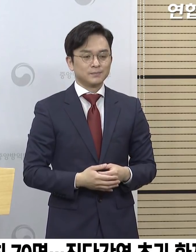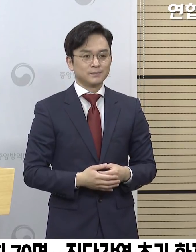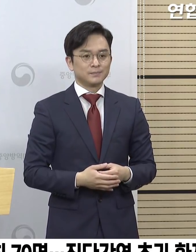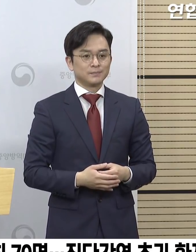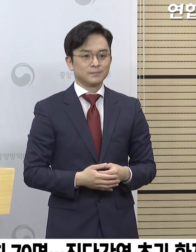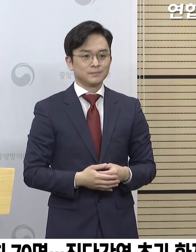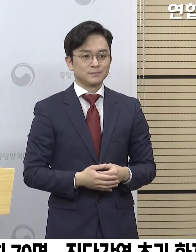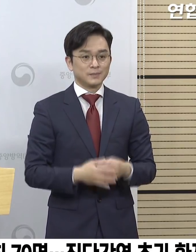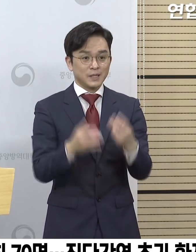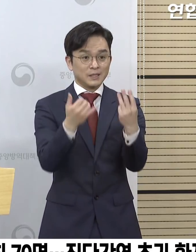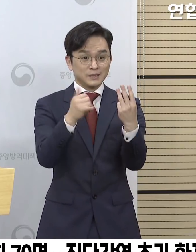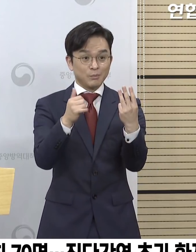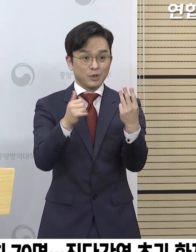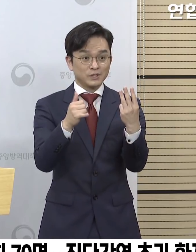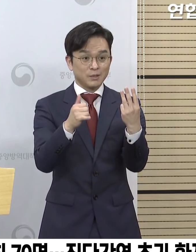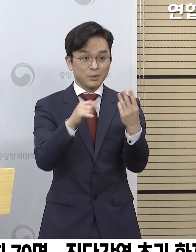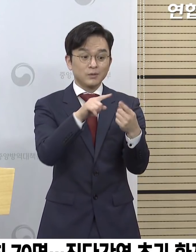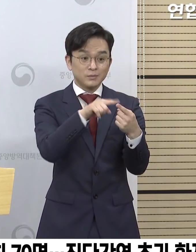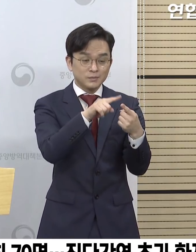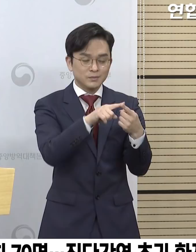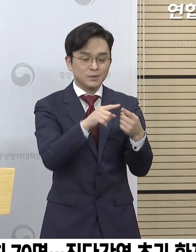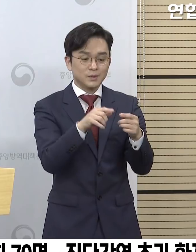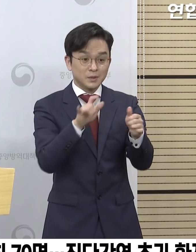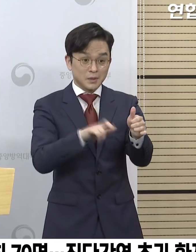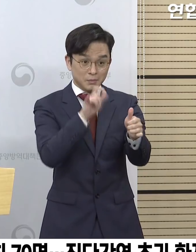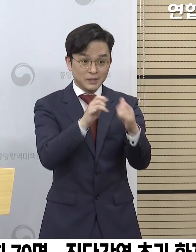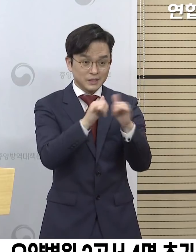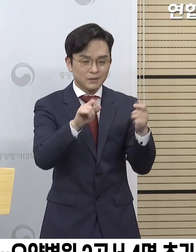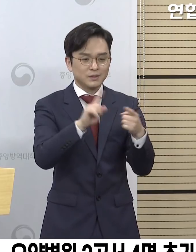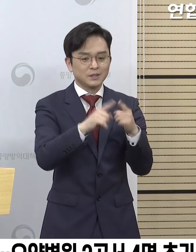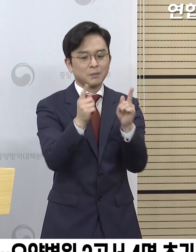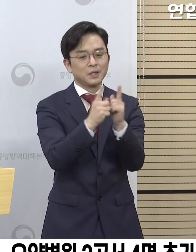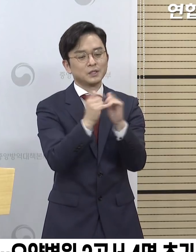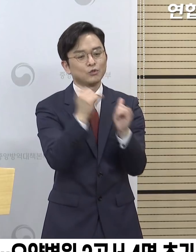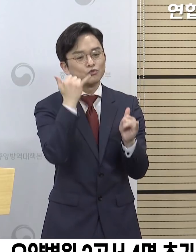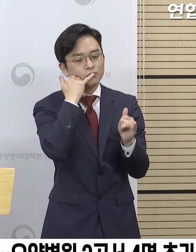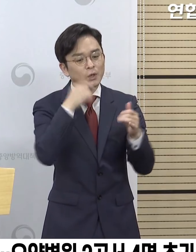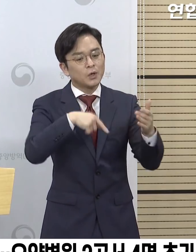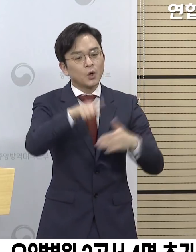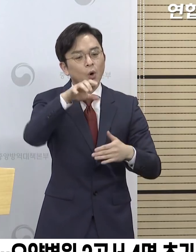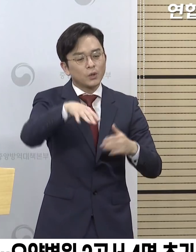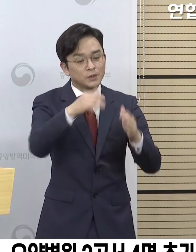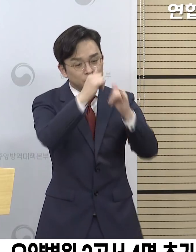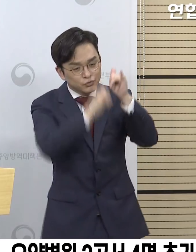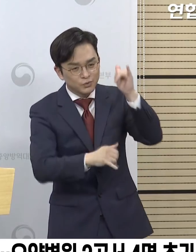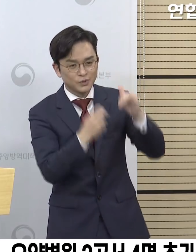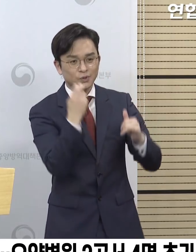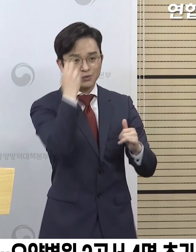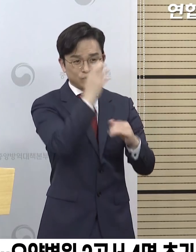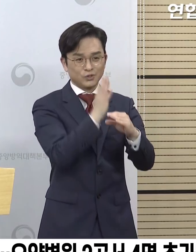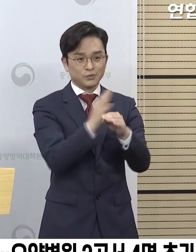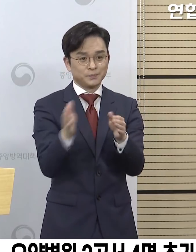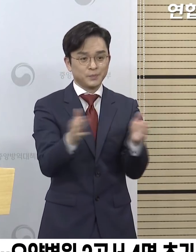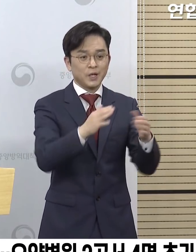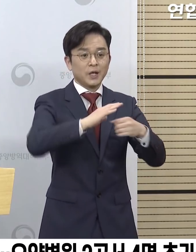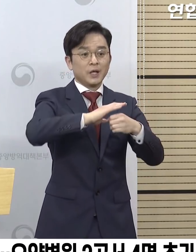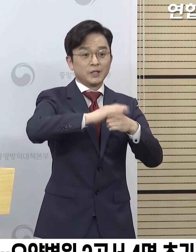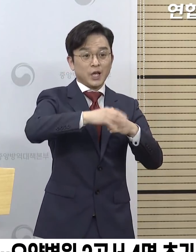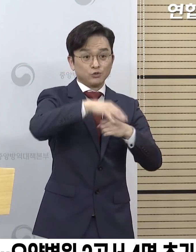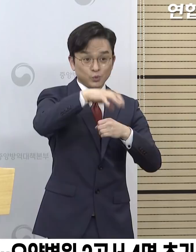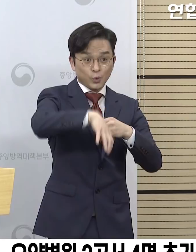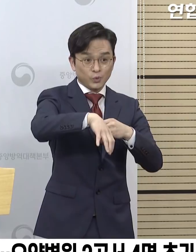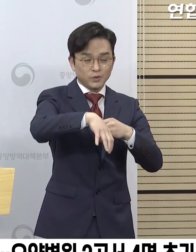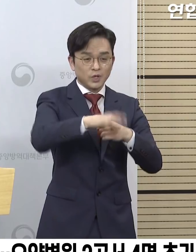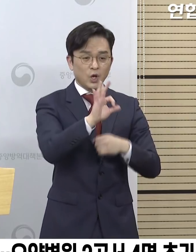대해서는 장소와 접촉자에 대한 조사가 진행 중에 있습니다. 대구에서는 고위험 집단시설에 대한